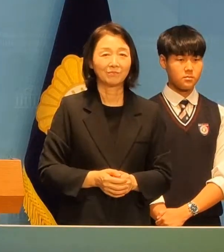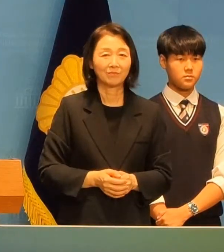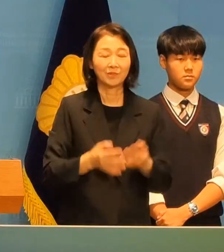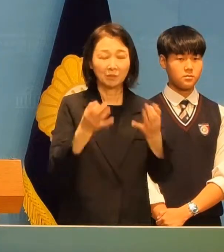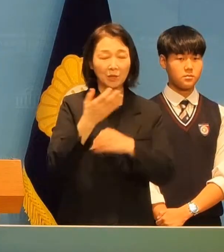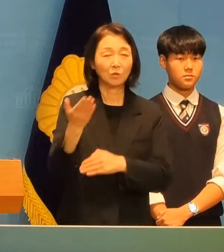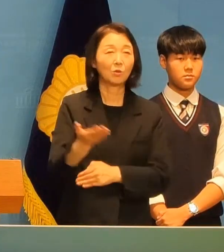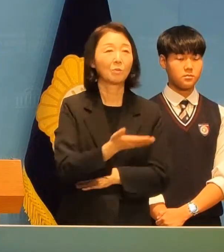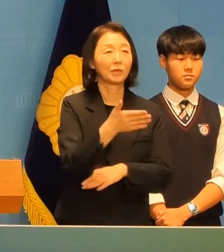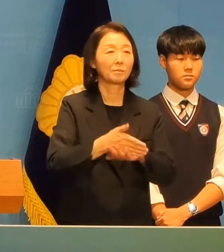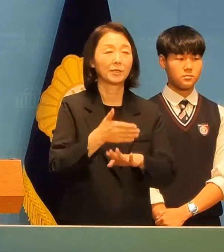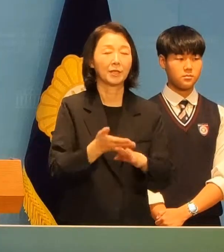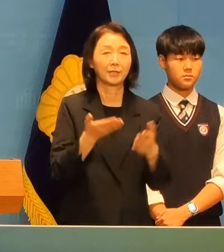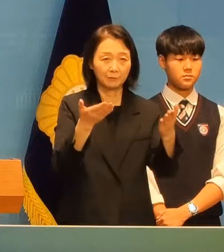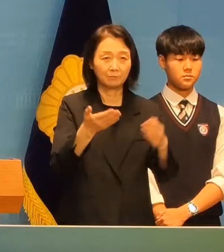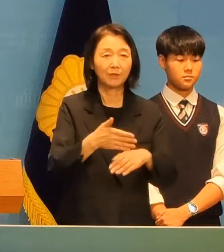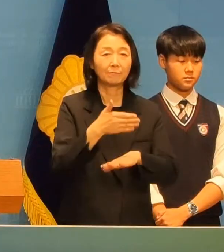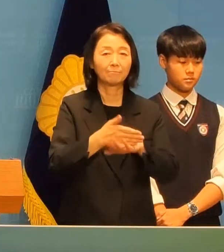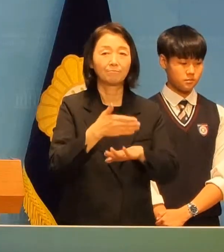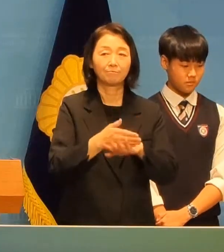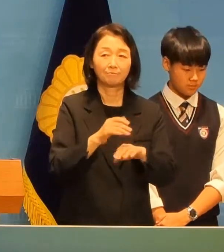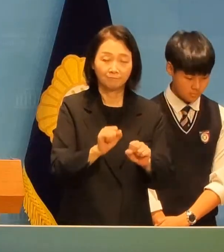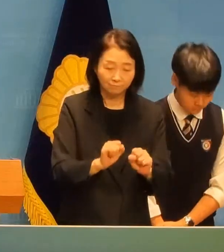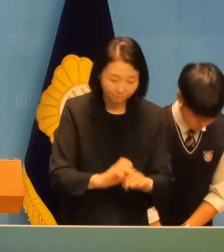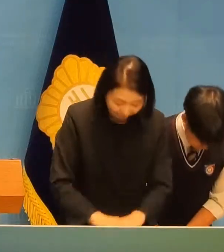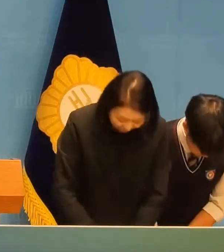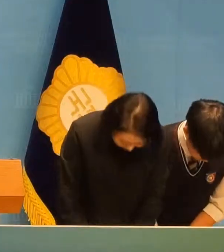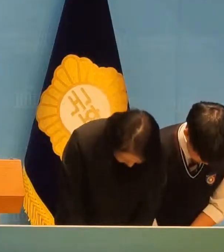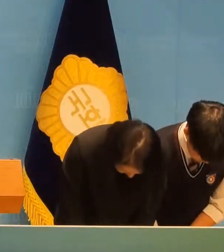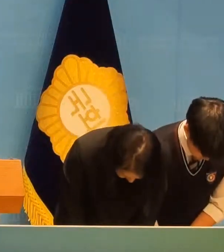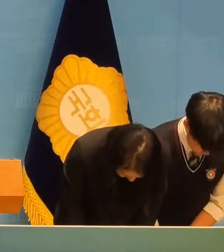언론인 여러분께 감사드립니다. 감사합니다.